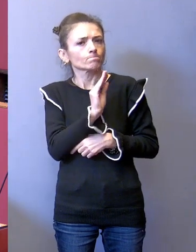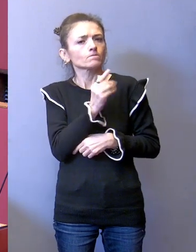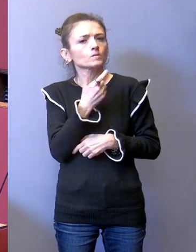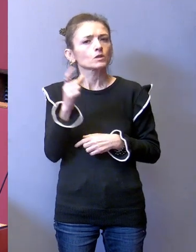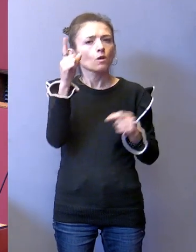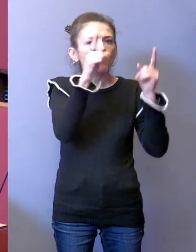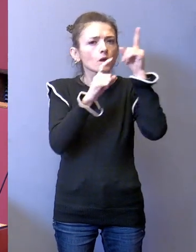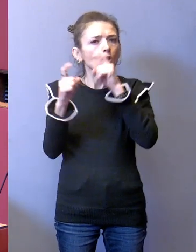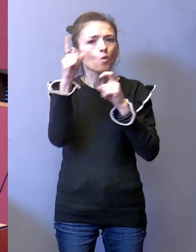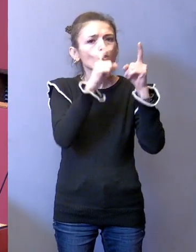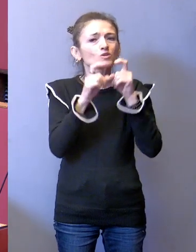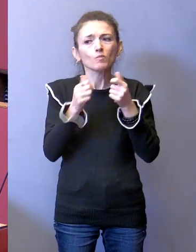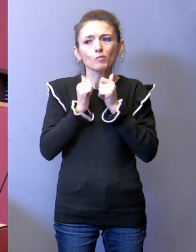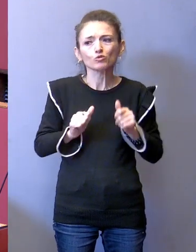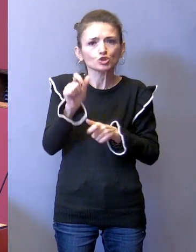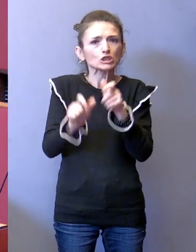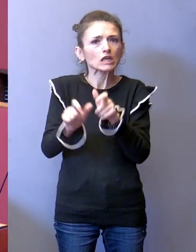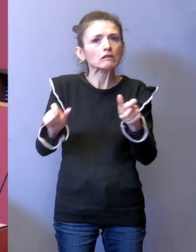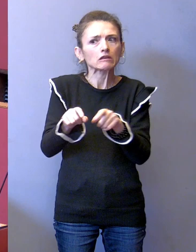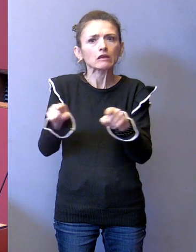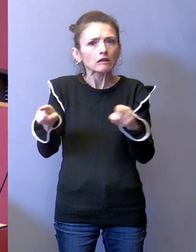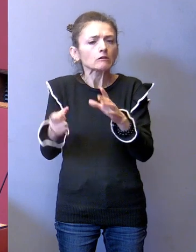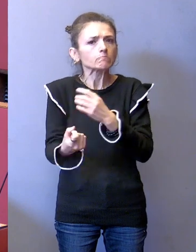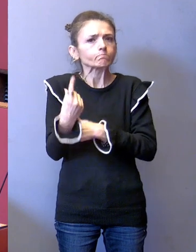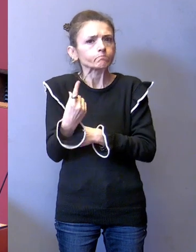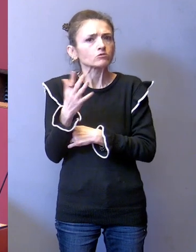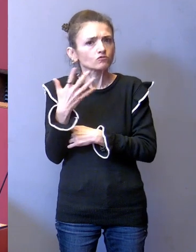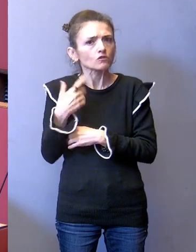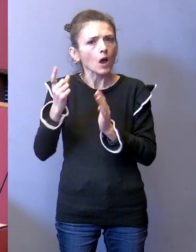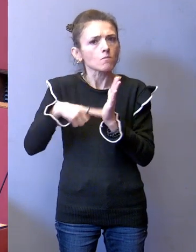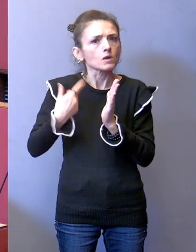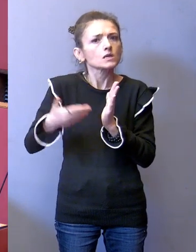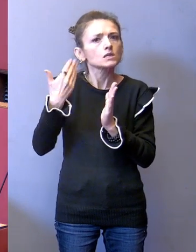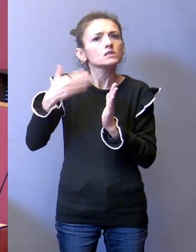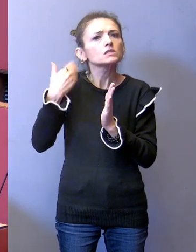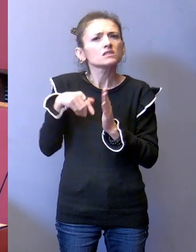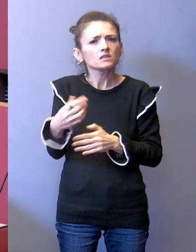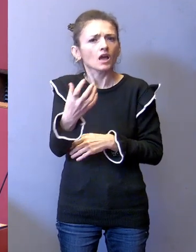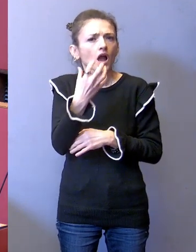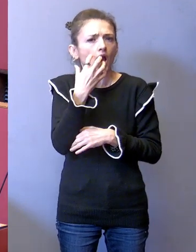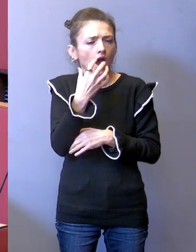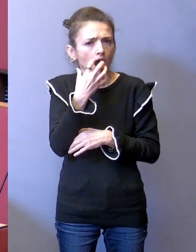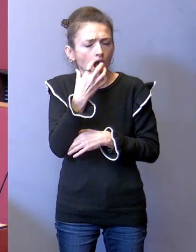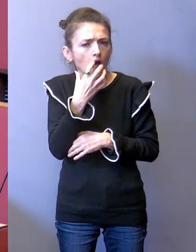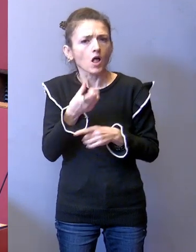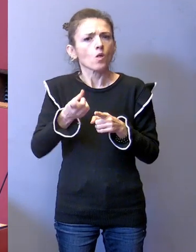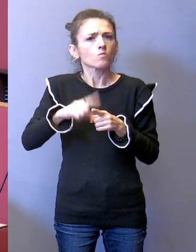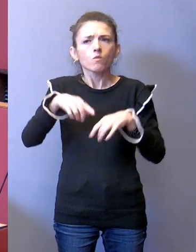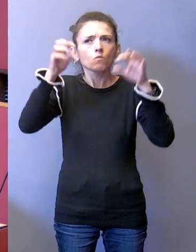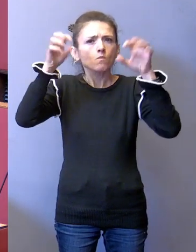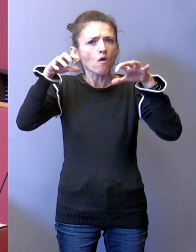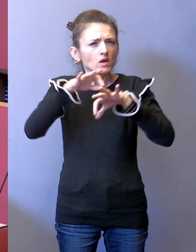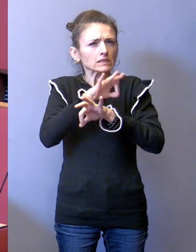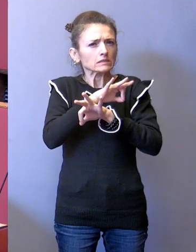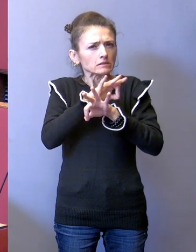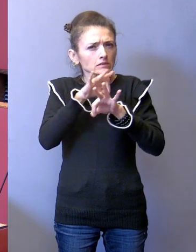preoccupazione la preoccupazione della cittadinanza che ha fatto emergere anche nei mesi precedenti dove effettivamente il caldo e soprattutto la mancanza di pioggia